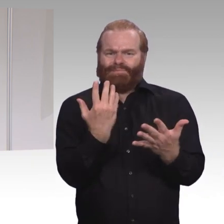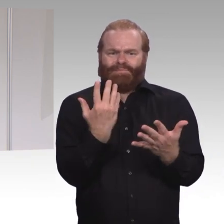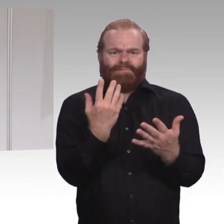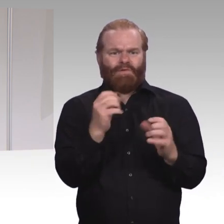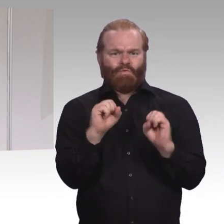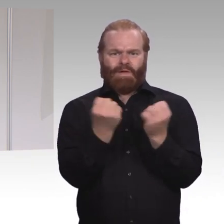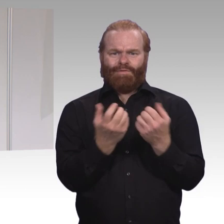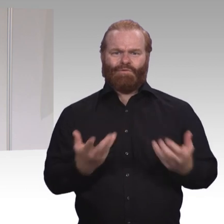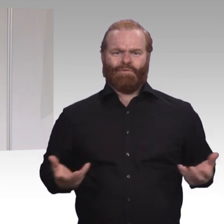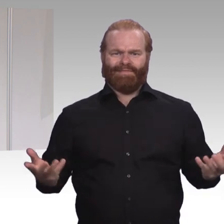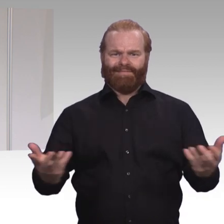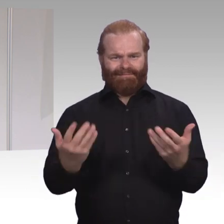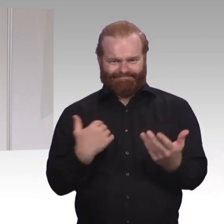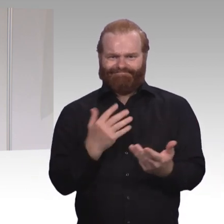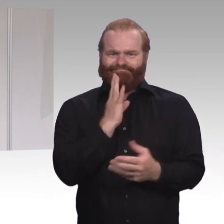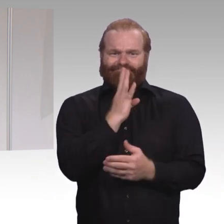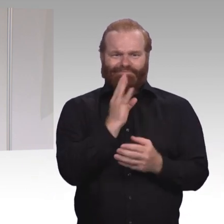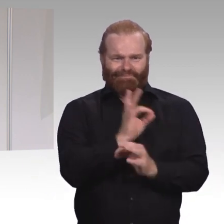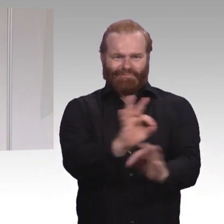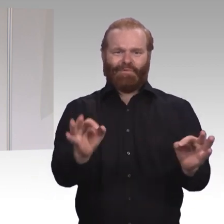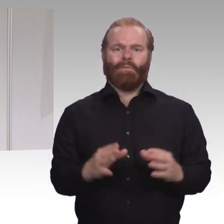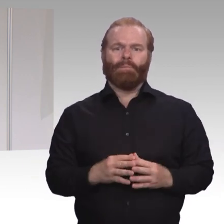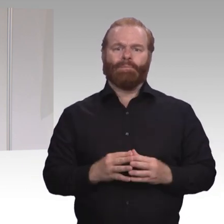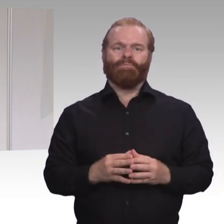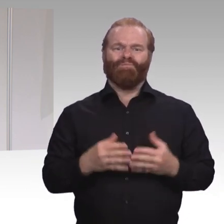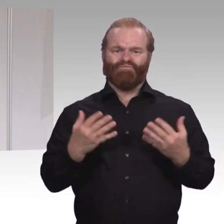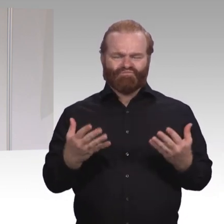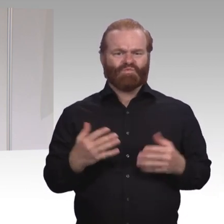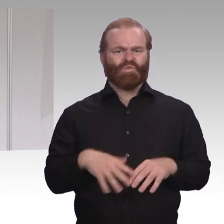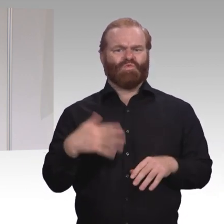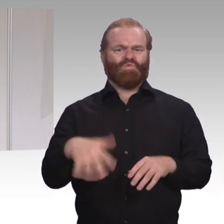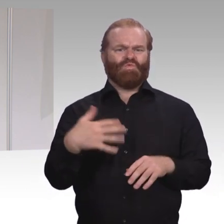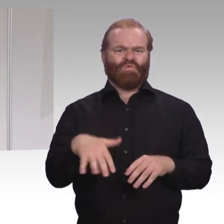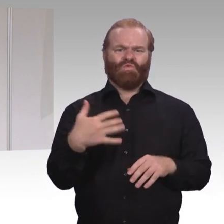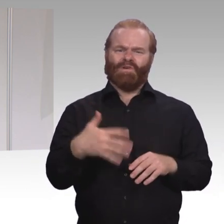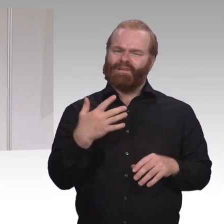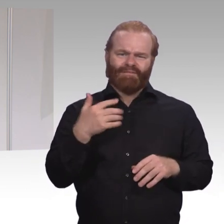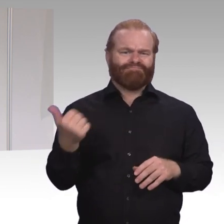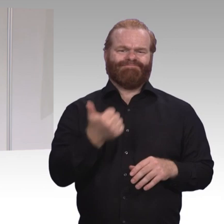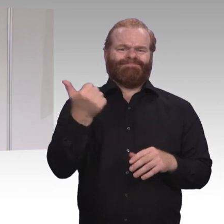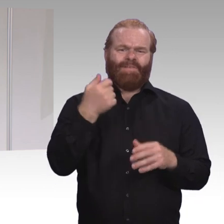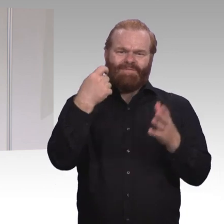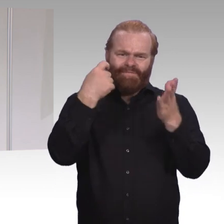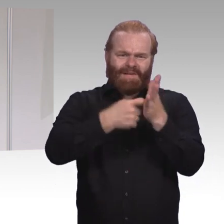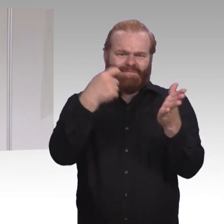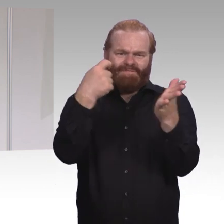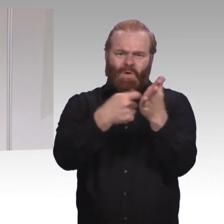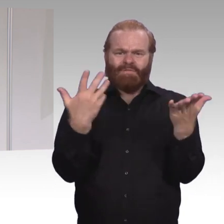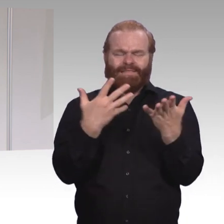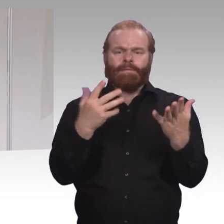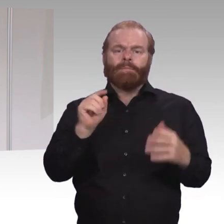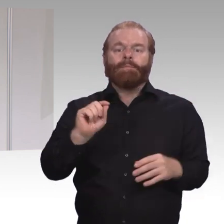die besondere Beziehung zwischen Parlament und Parlamentsarmee, zwischen dem Deutschen Bundestag und der